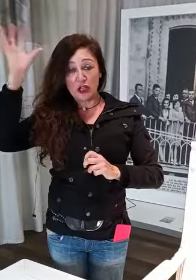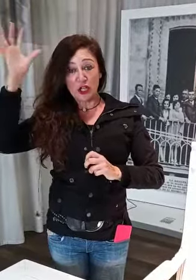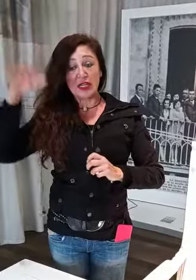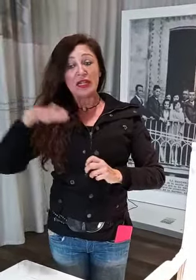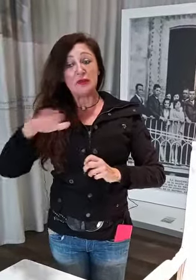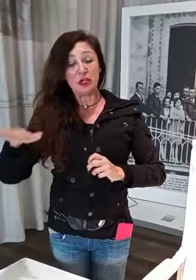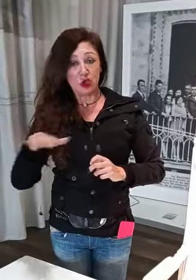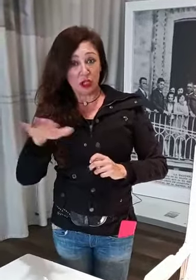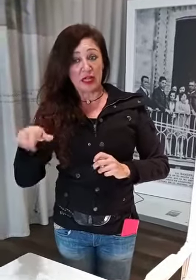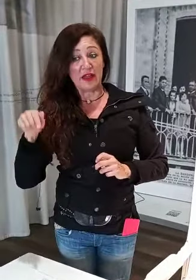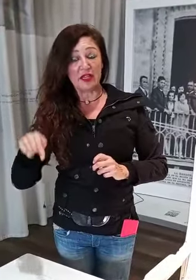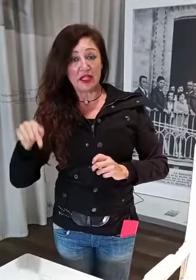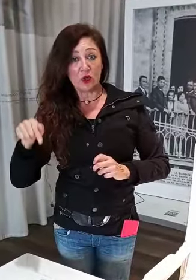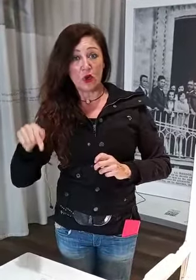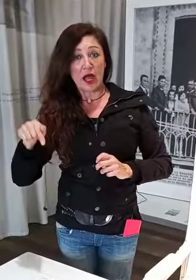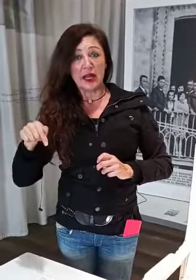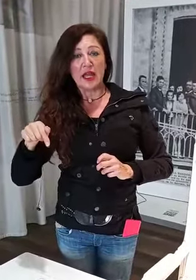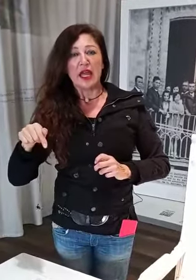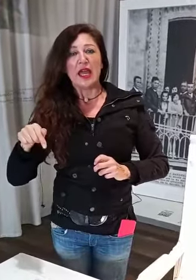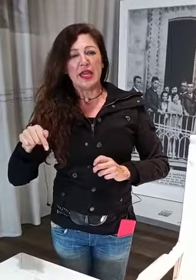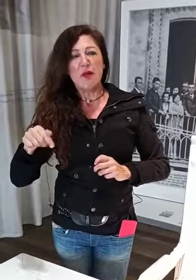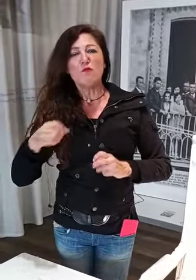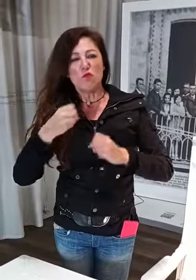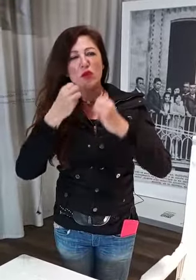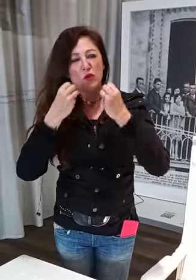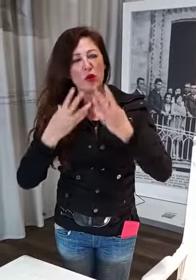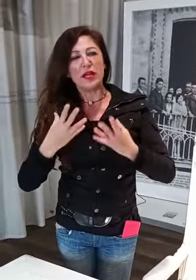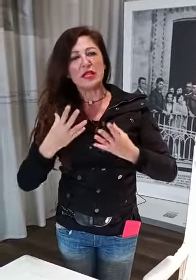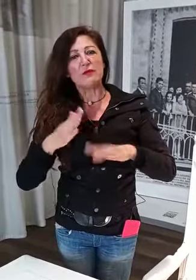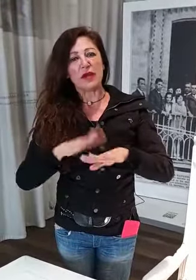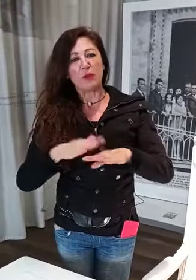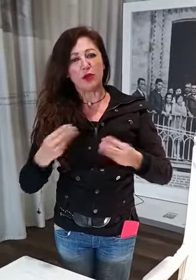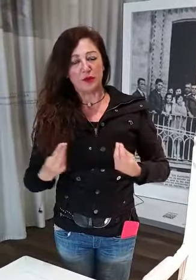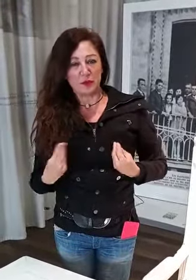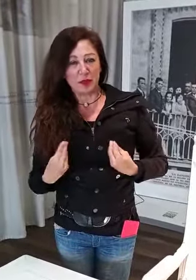condiciones climatológicas de este lugar eran muy buenas para poder vivir.